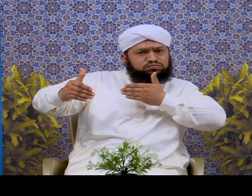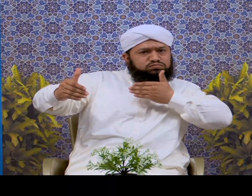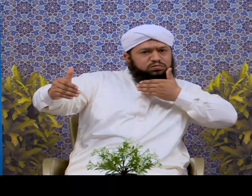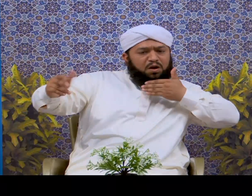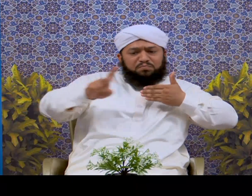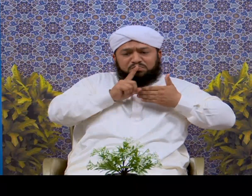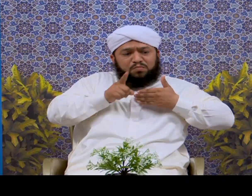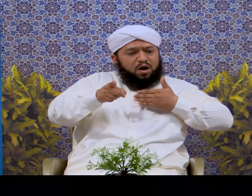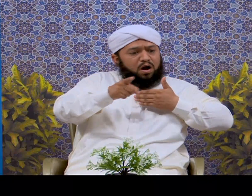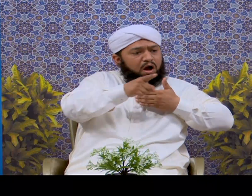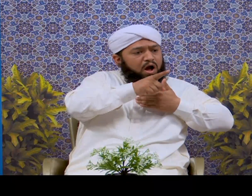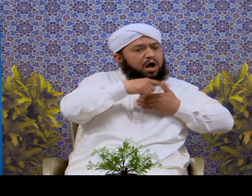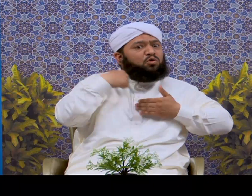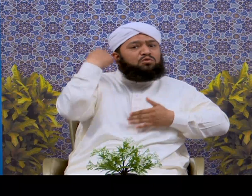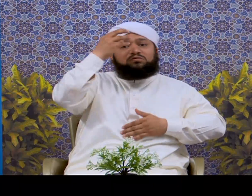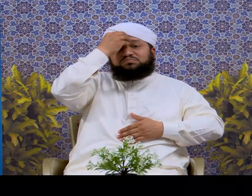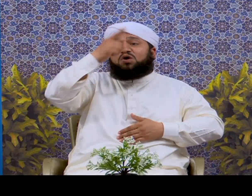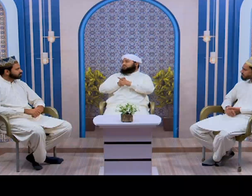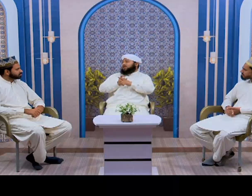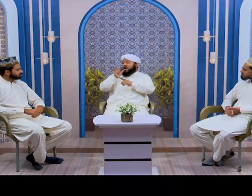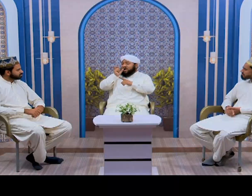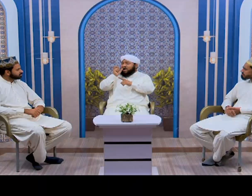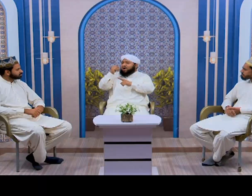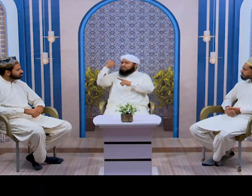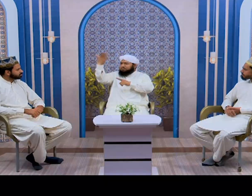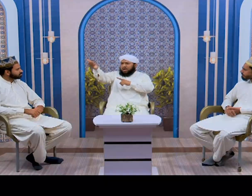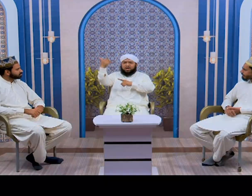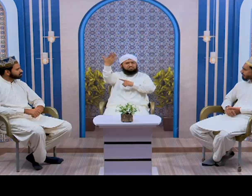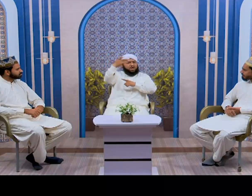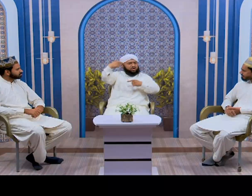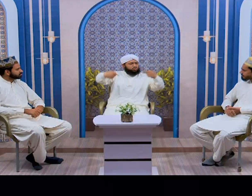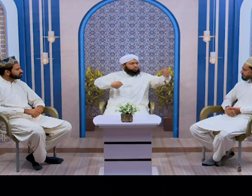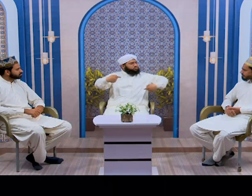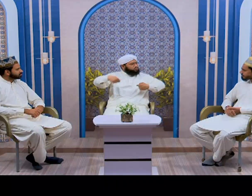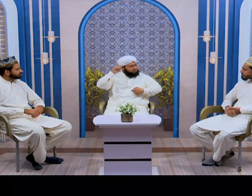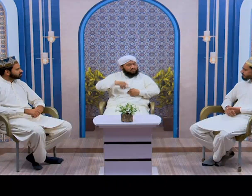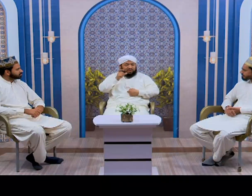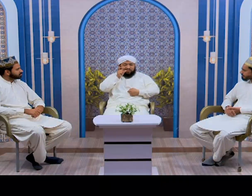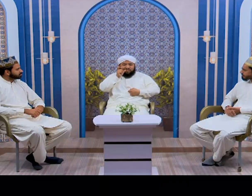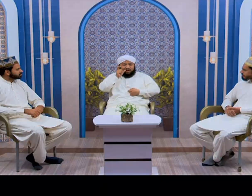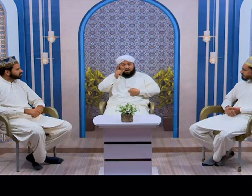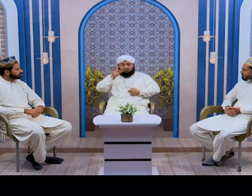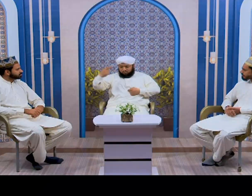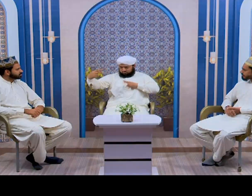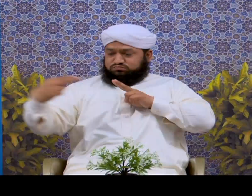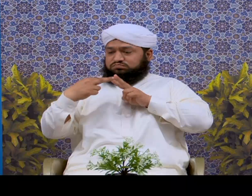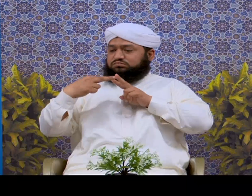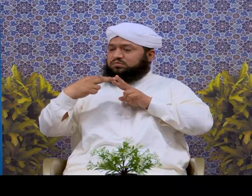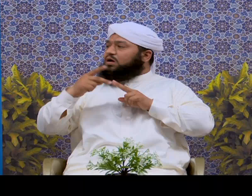کی اصل بنیاد شیطان ہے۔ لیکن شیطان باہر کا دشمن ہے، یہ ڈائریکٹ ہم پر حملہ آور نہیں ہو سکتا، اس لیے یہ